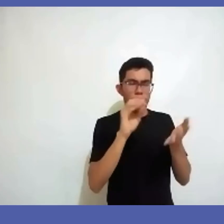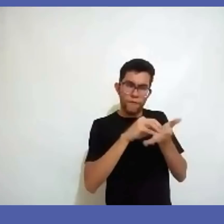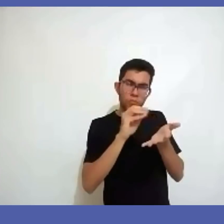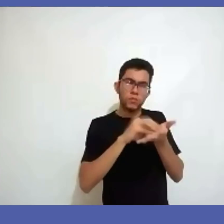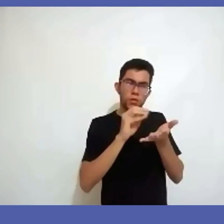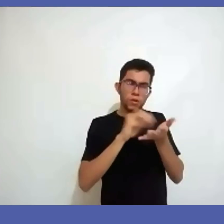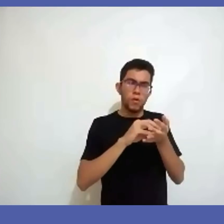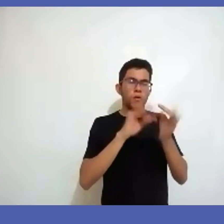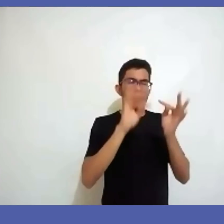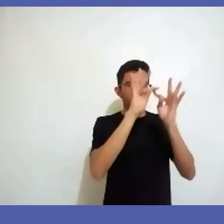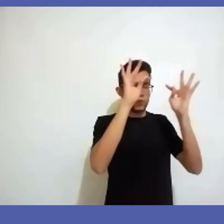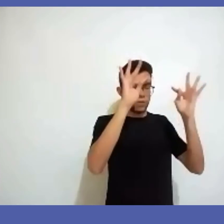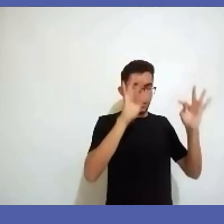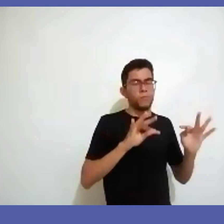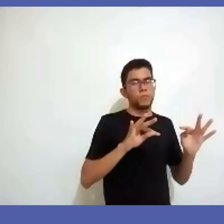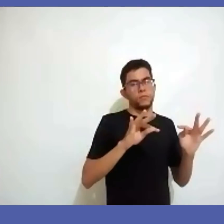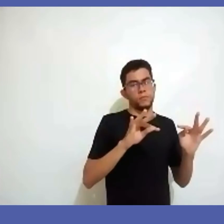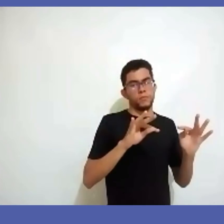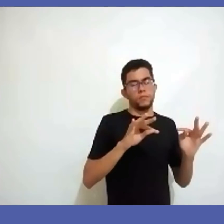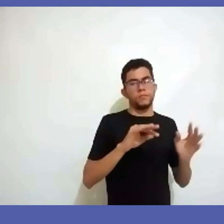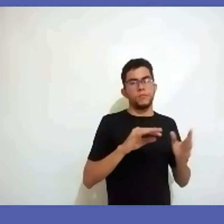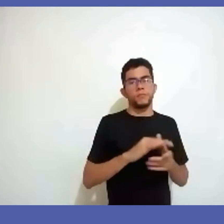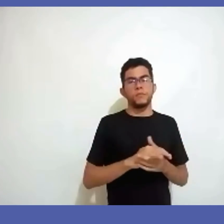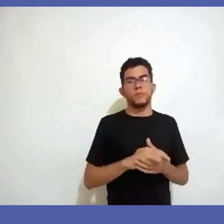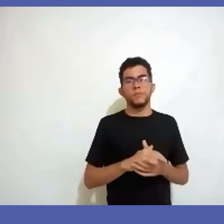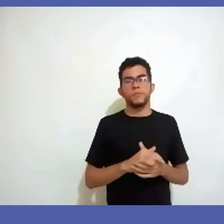Então, o